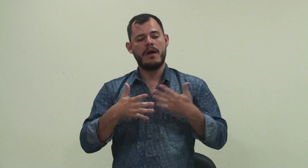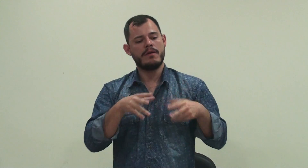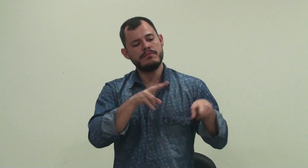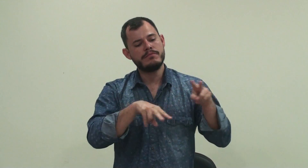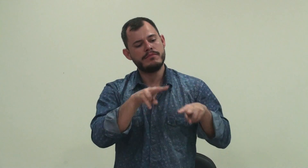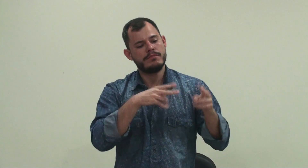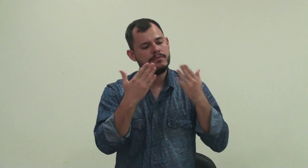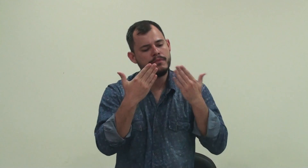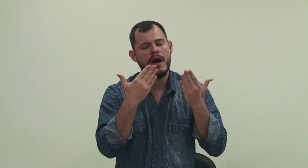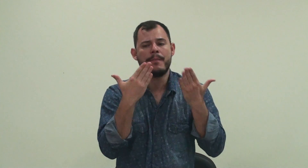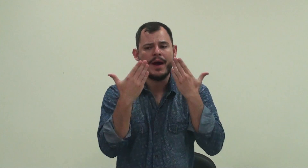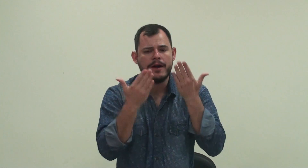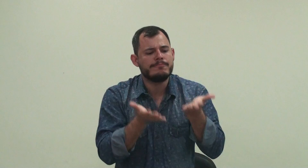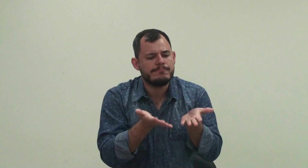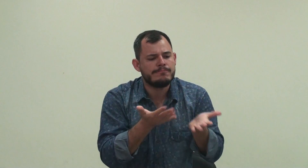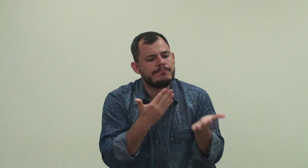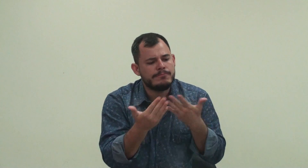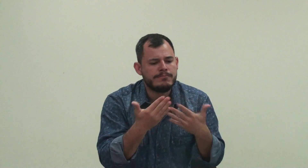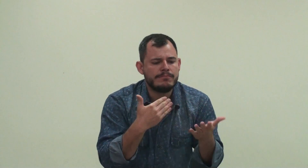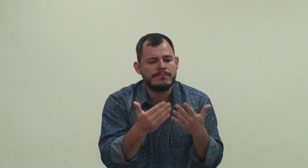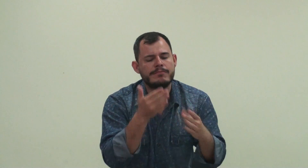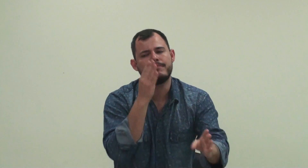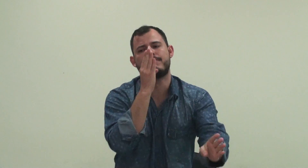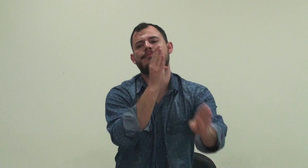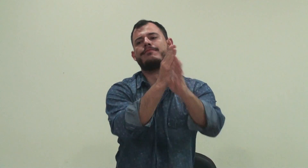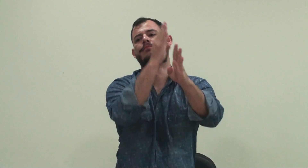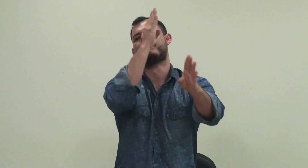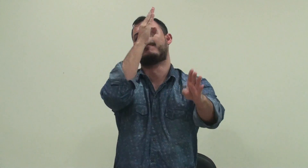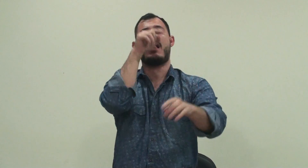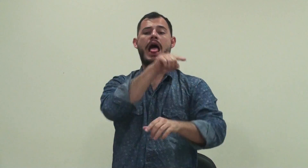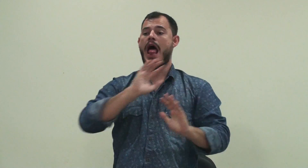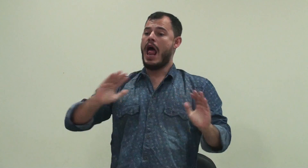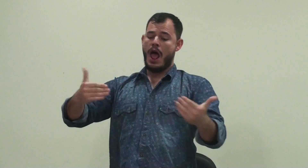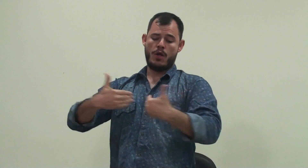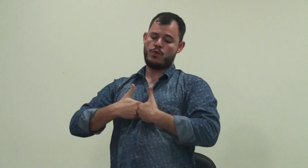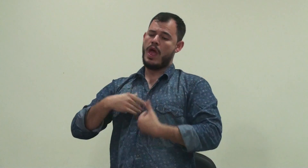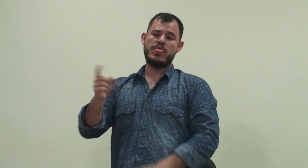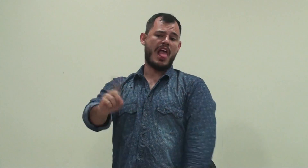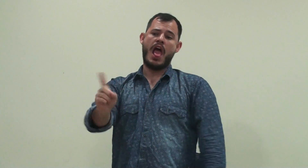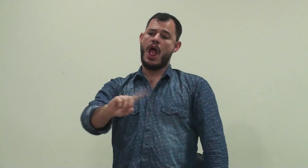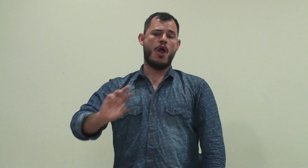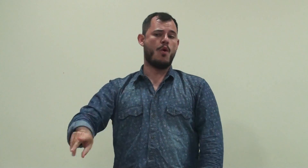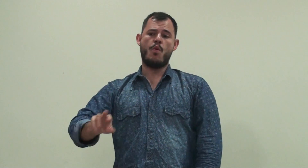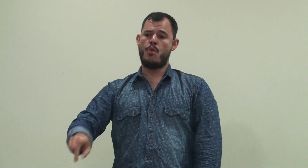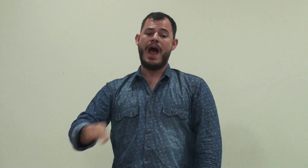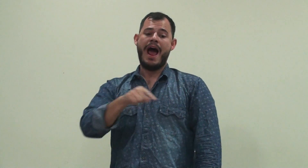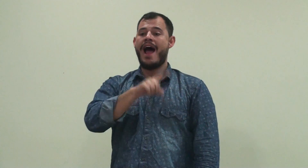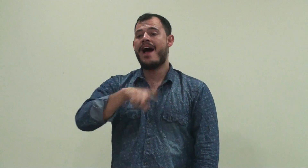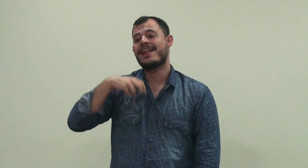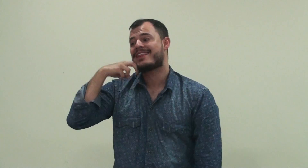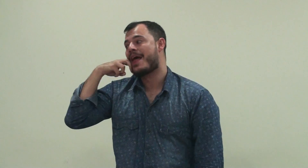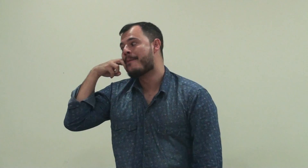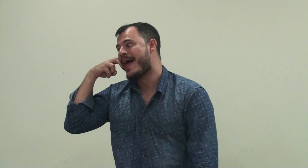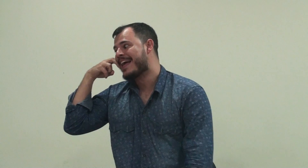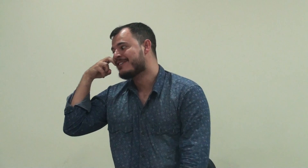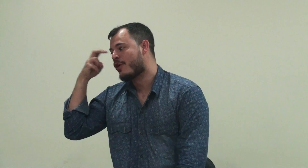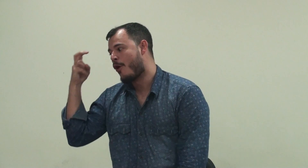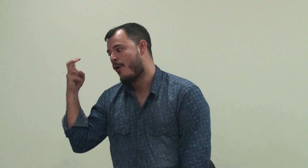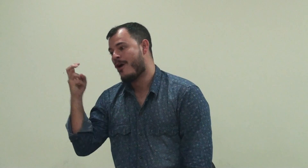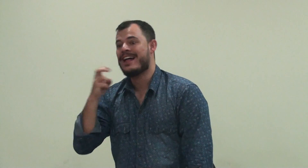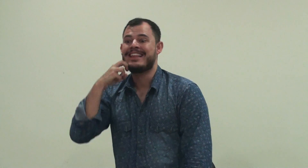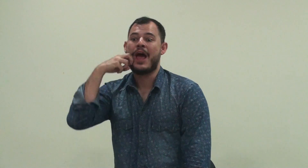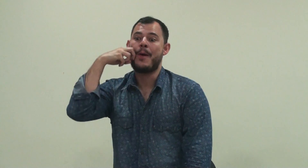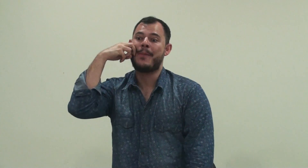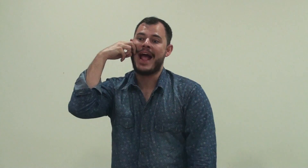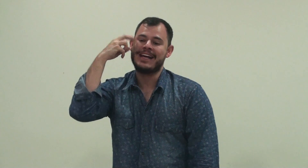psicólogos da FENES para uma avaliação psicológica e foi quando descobriu que ele não tinha autismo. Na